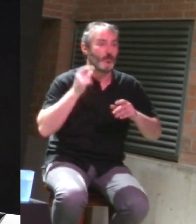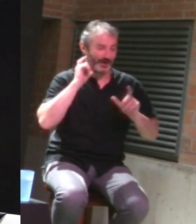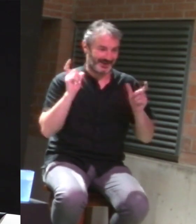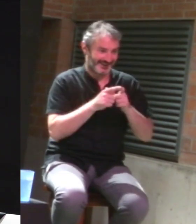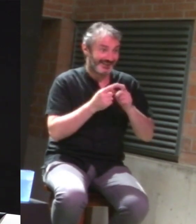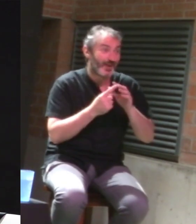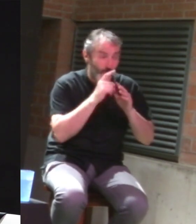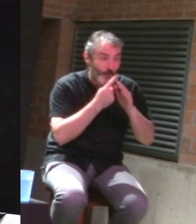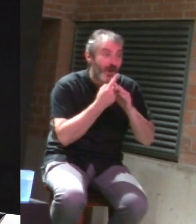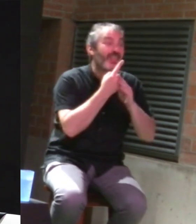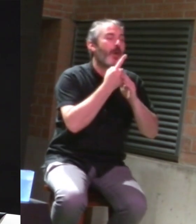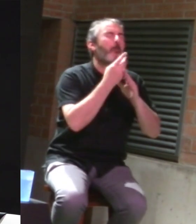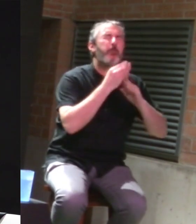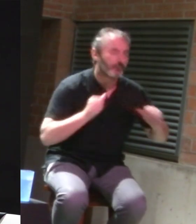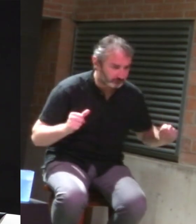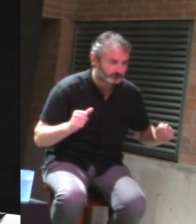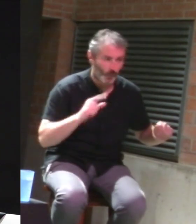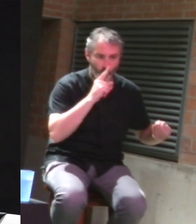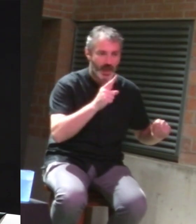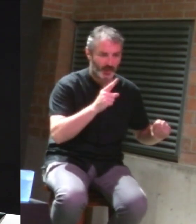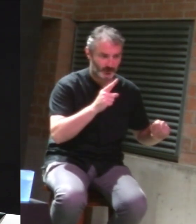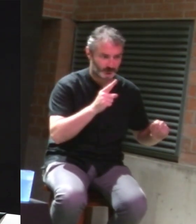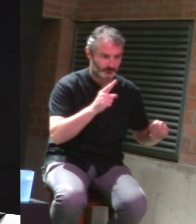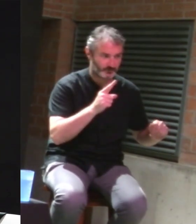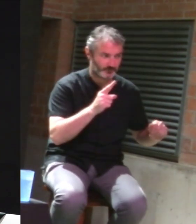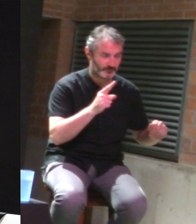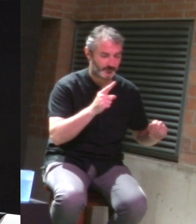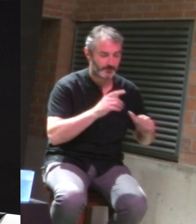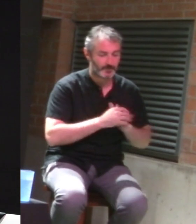descabassada precisament, sobretot en la gran repressió de després de